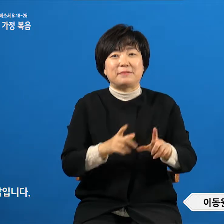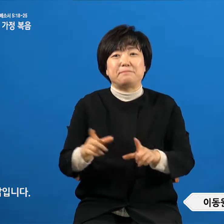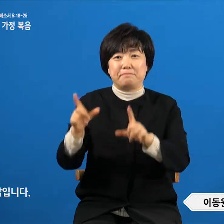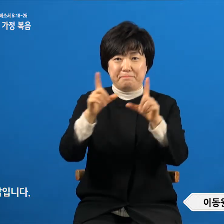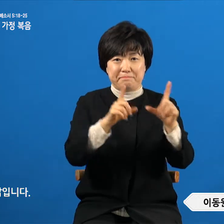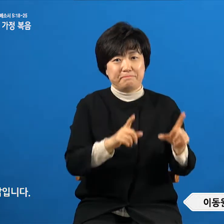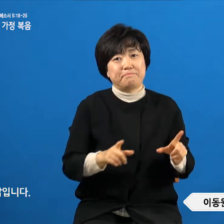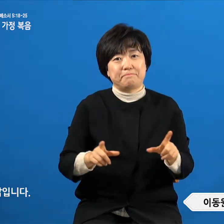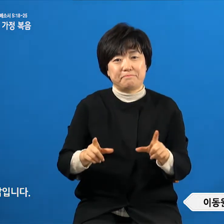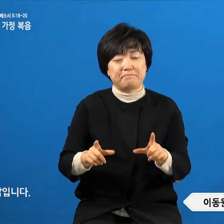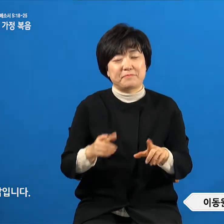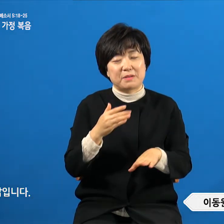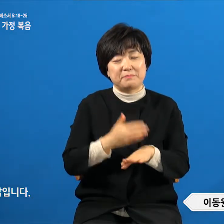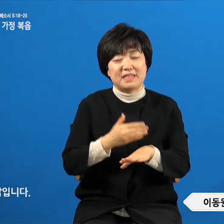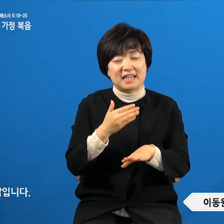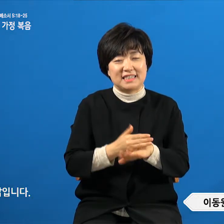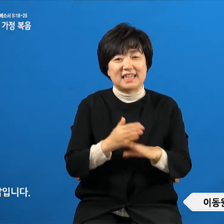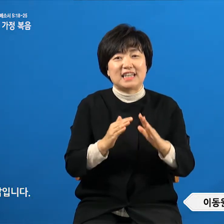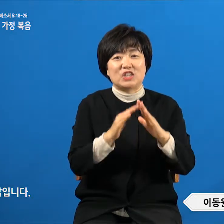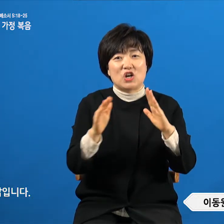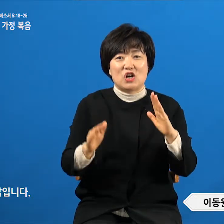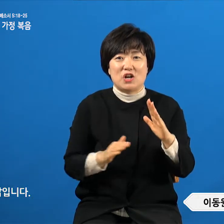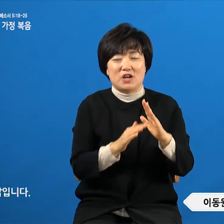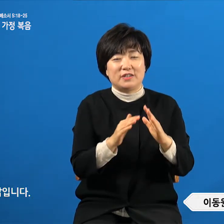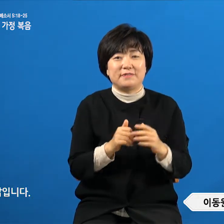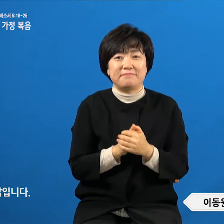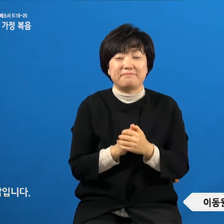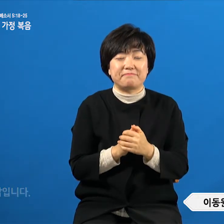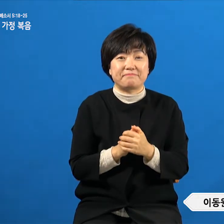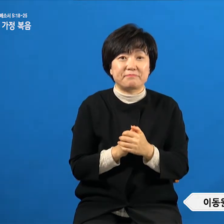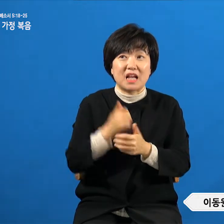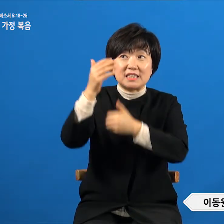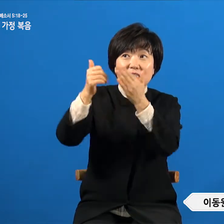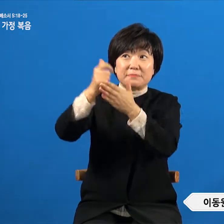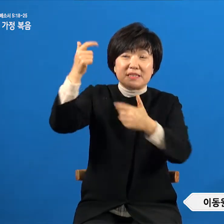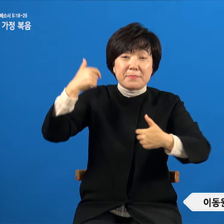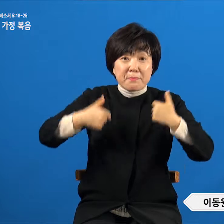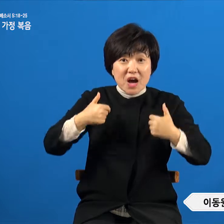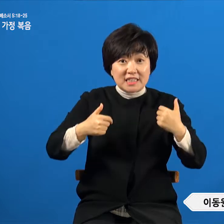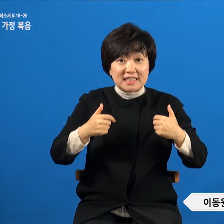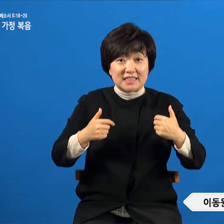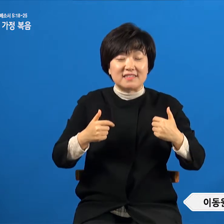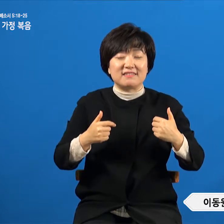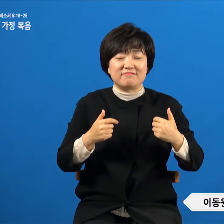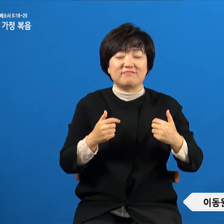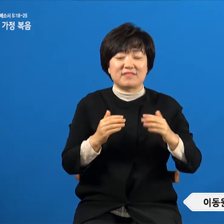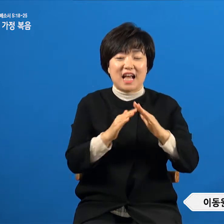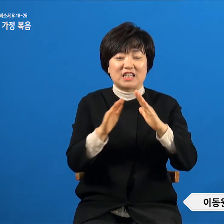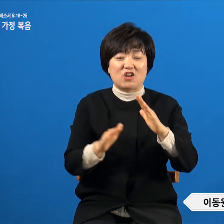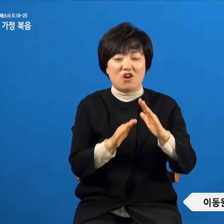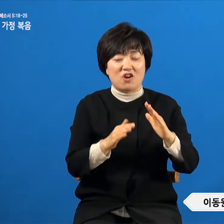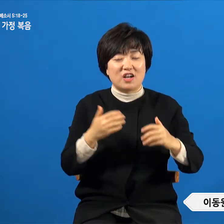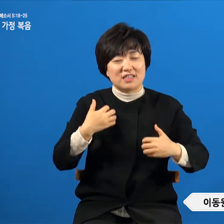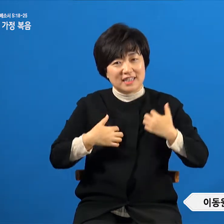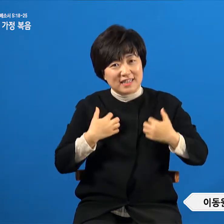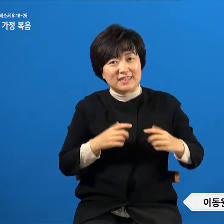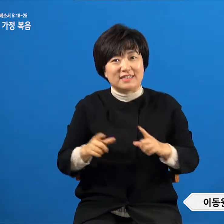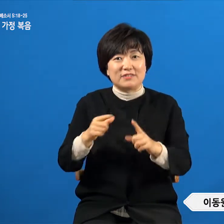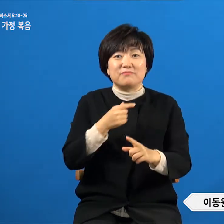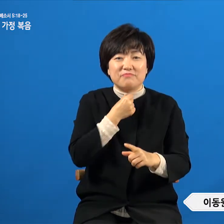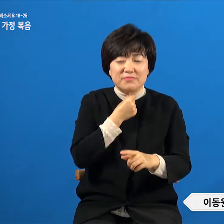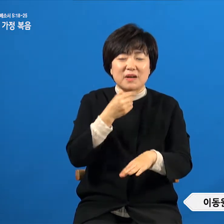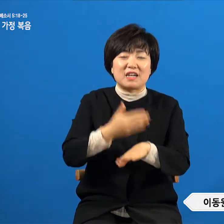감사하는 삶 혹은 감사하는 가정입니다. 하나님이 기뻐하시는 삶을 살고 싶으면 감사를 배우셔야 돼요.